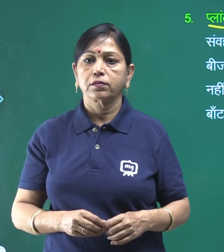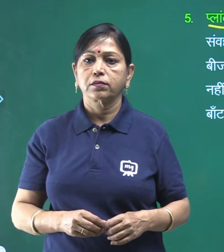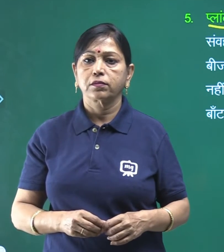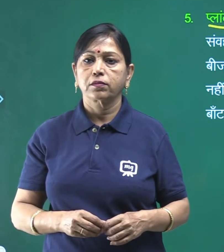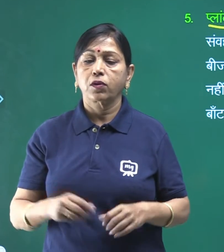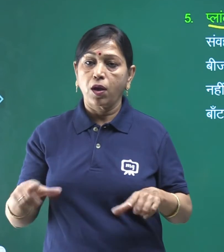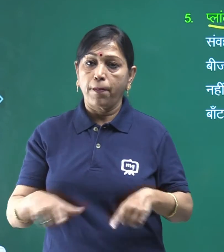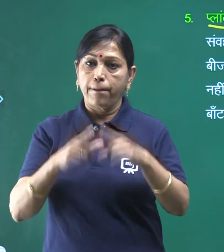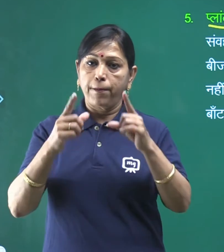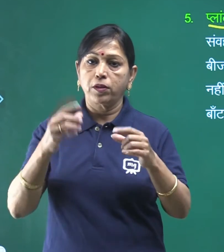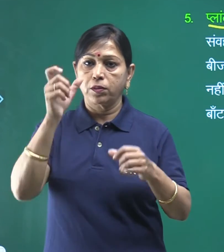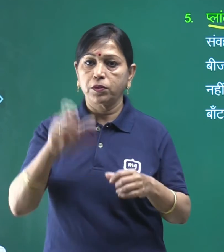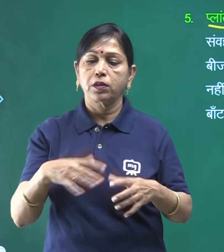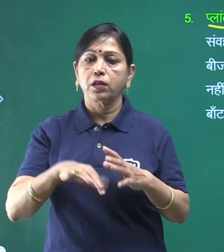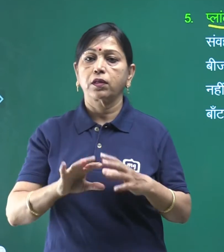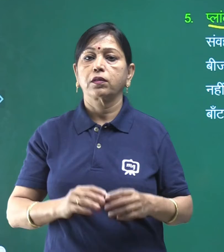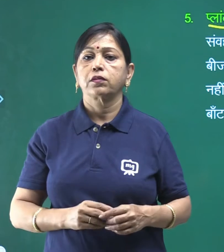पादप शरीर के